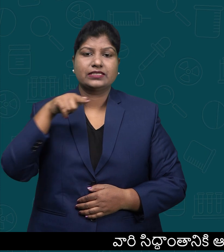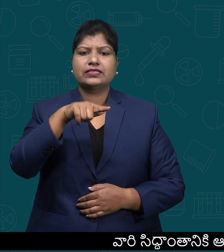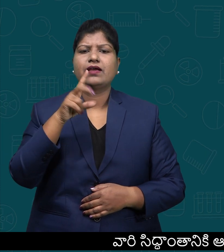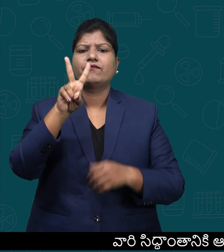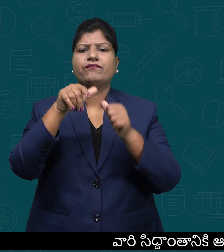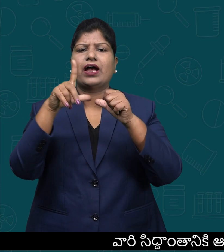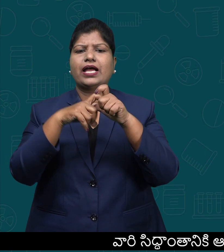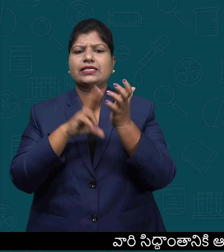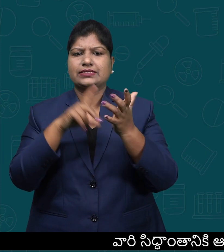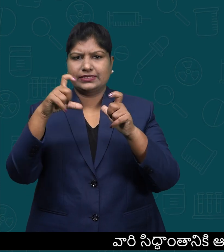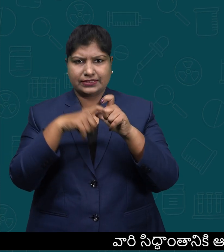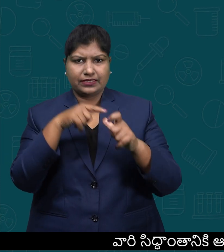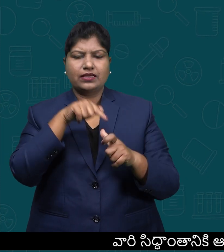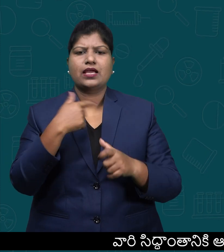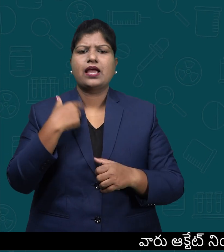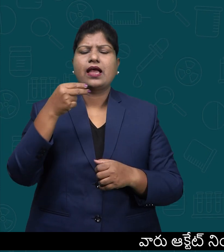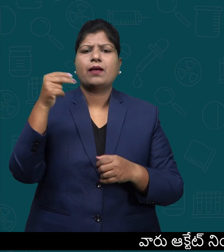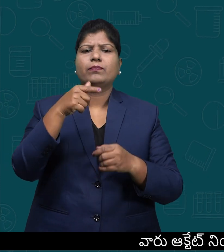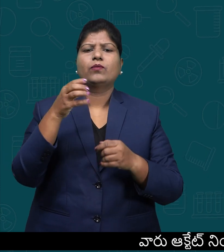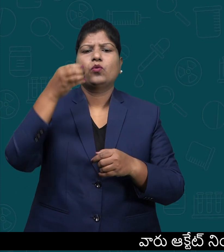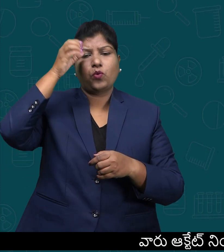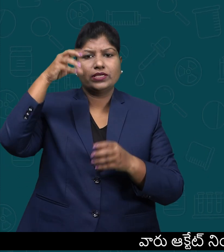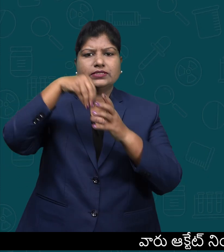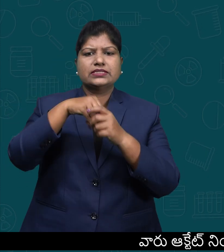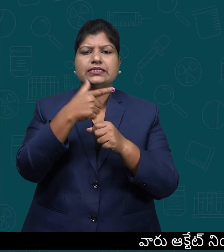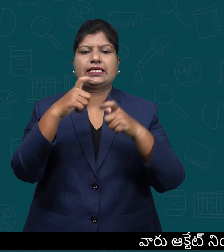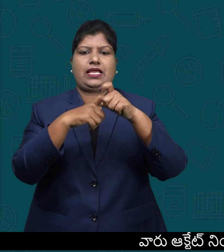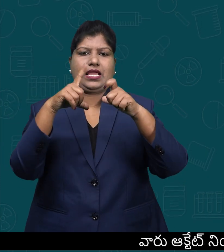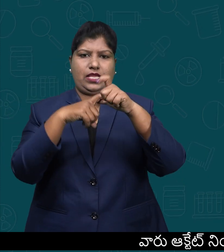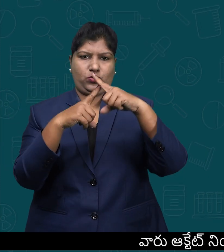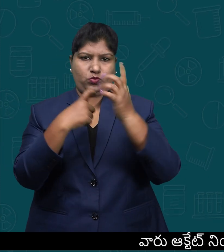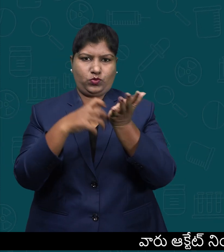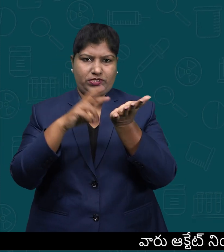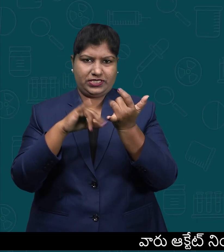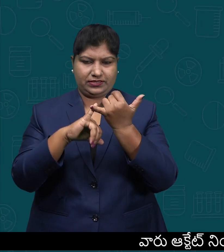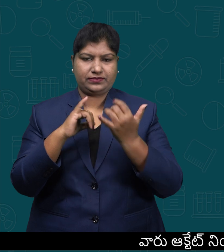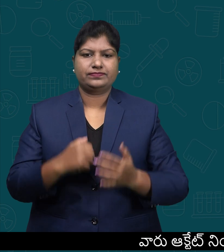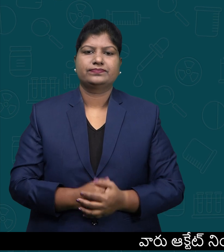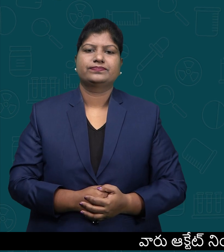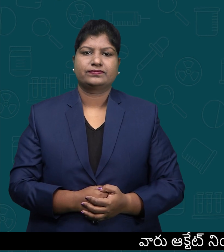పరంగా వాలెన్స్. వారు ఆక్టేట్ నియమం యొక్క ప్రతిపాదనకు